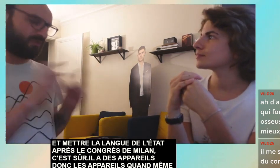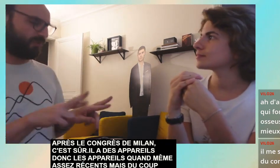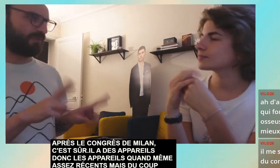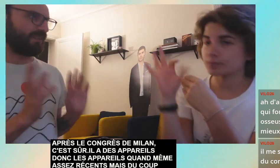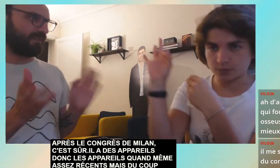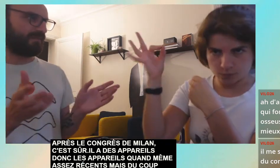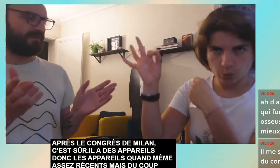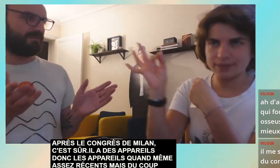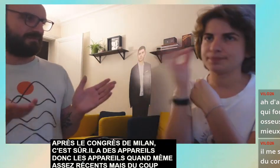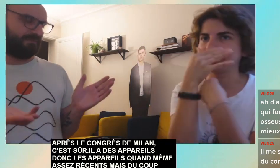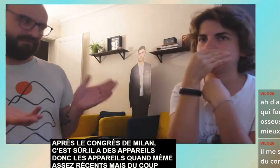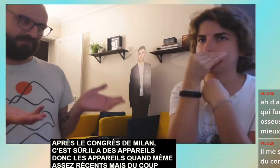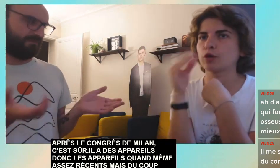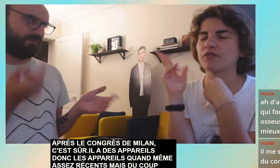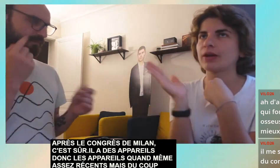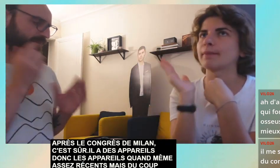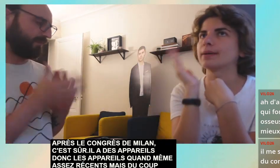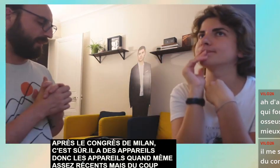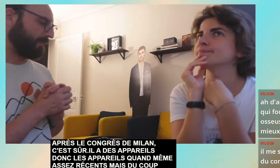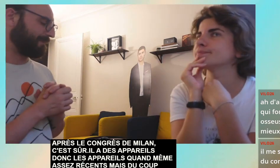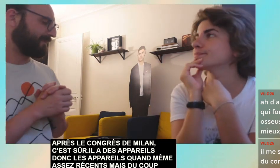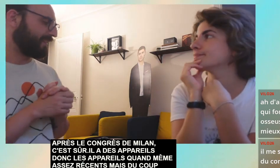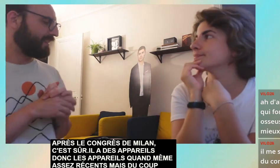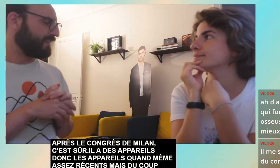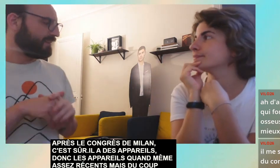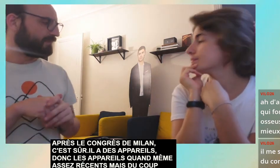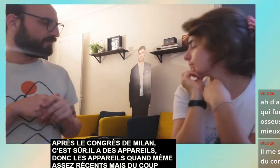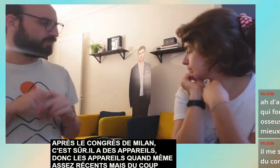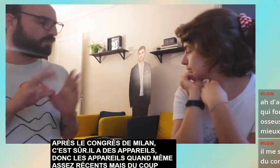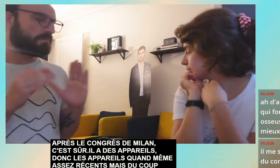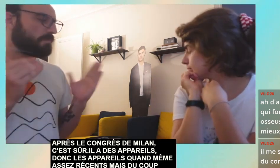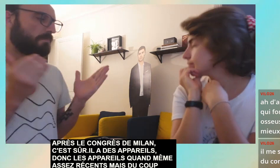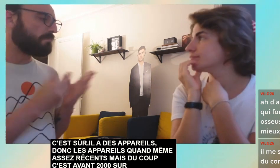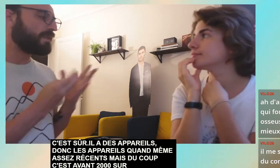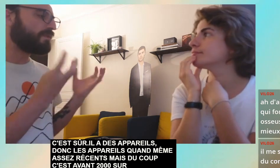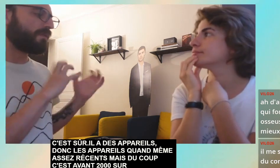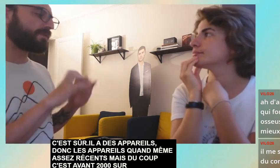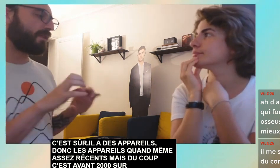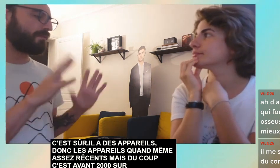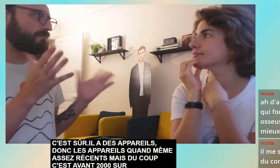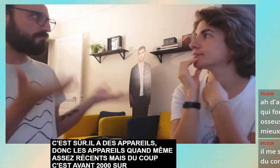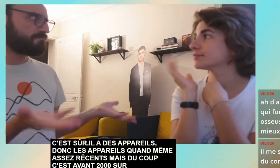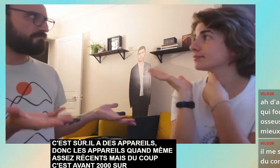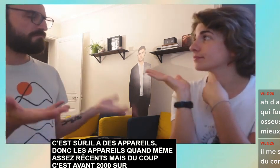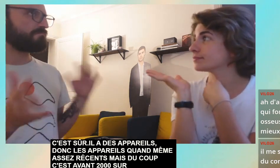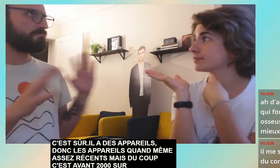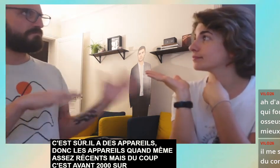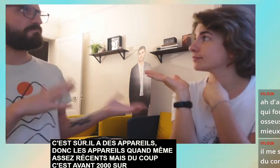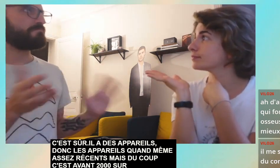sûr aussi. Oui, je confirme. Voilà. Donc 1900,